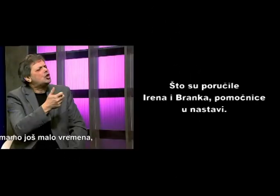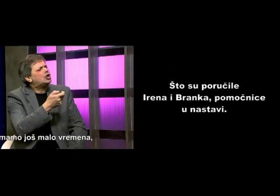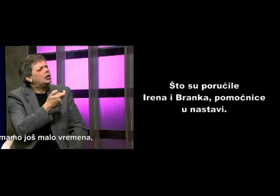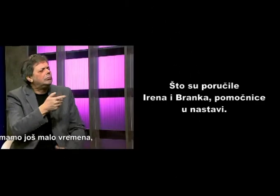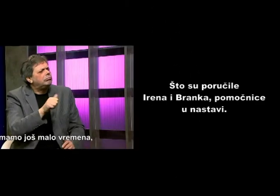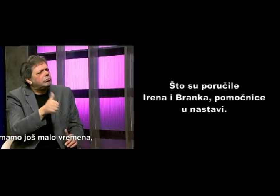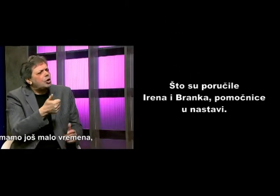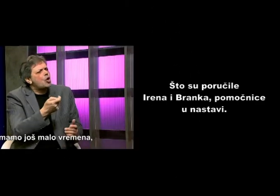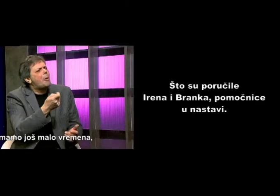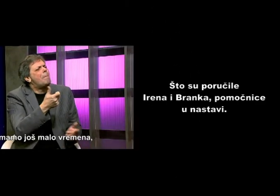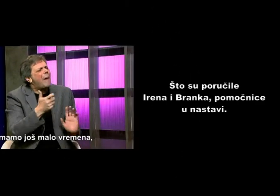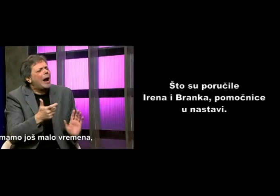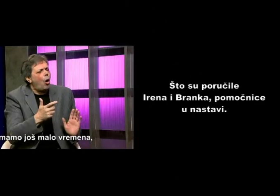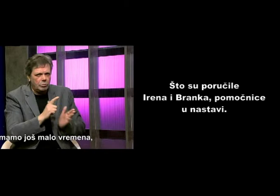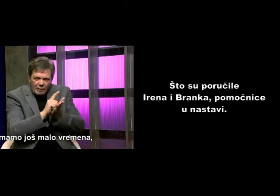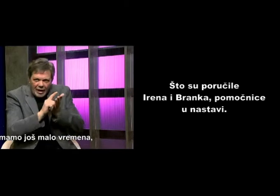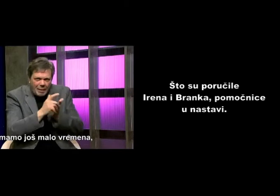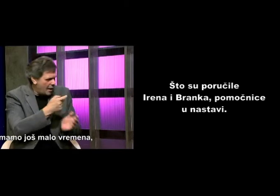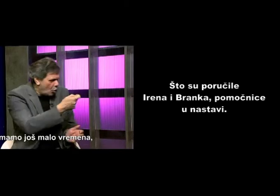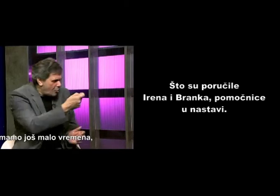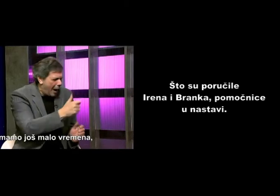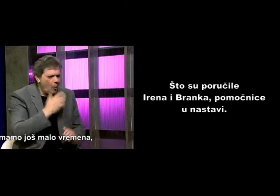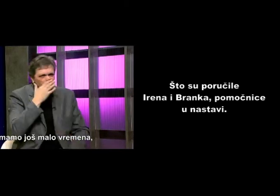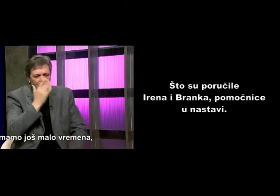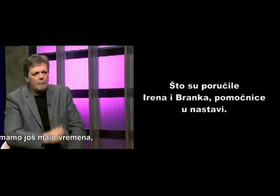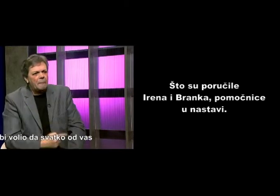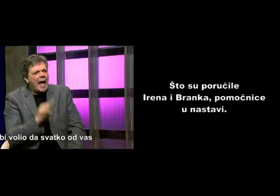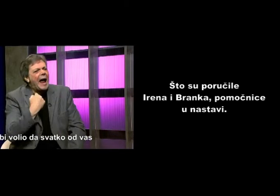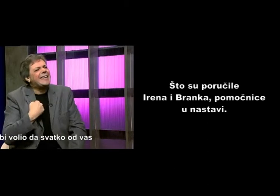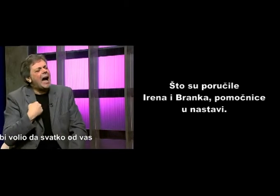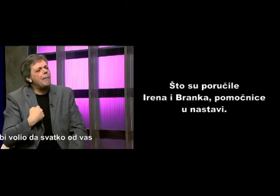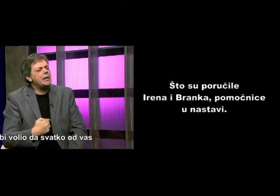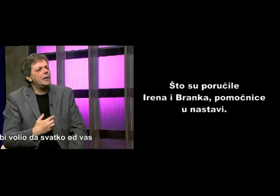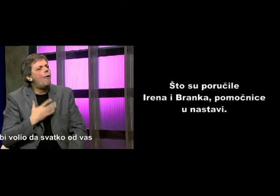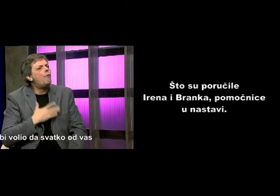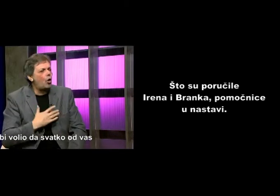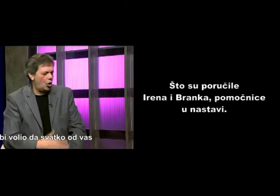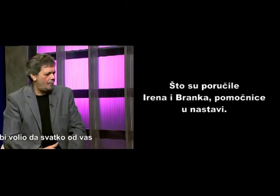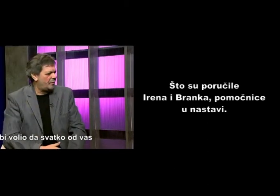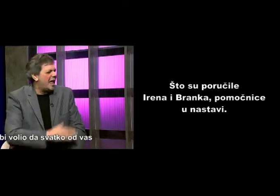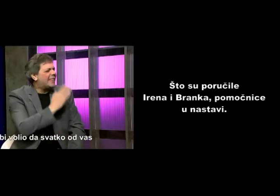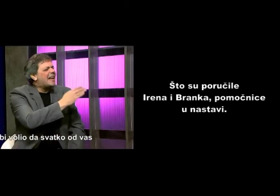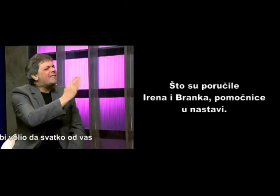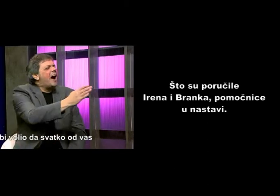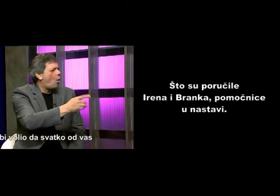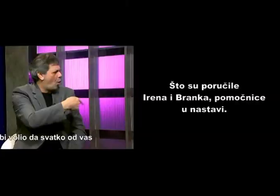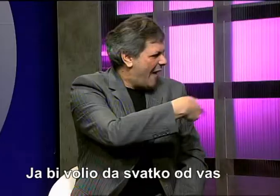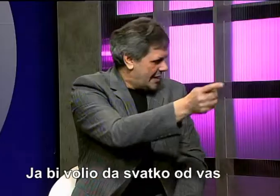Imamo još malo vremena, još malo, ali ja bi volio da svako od